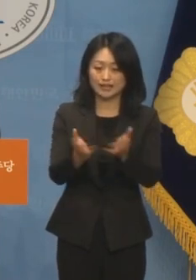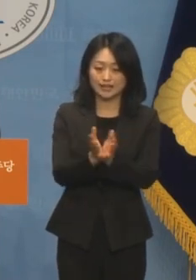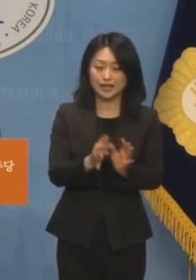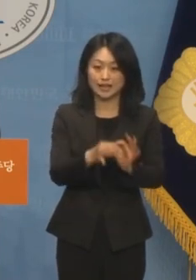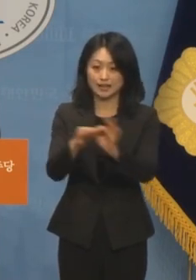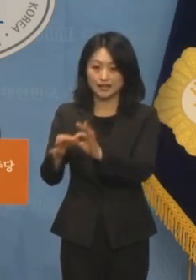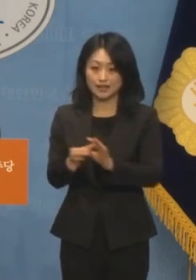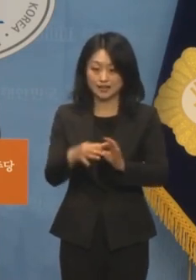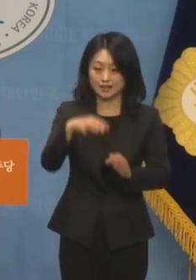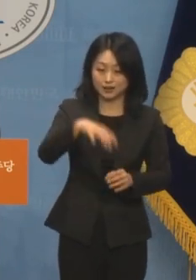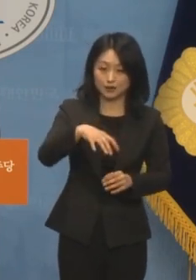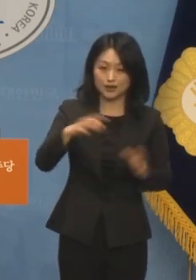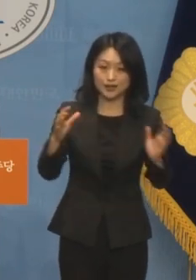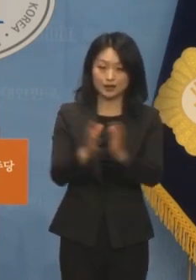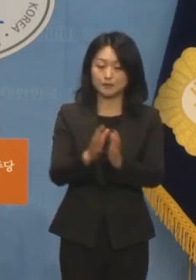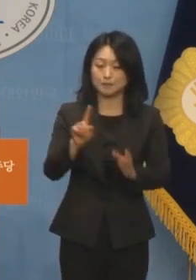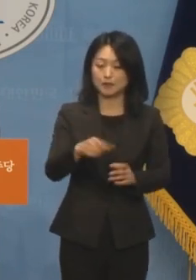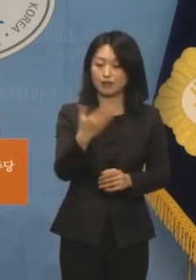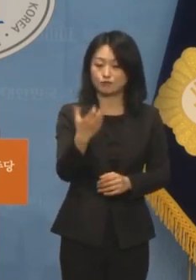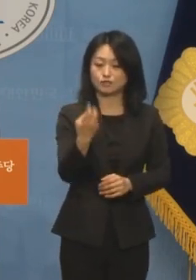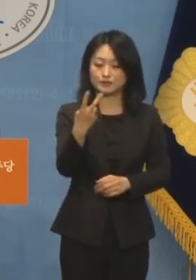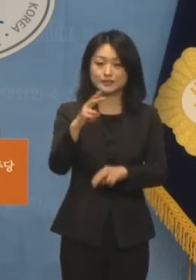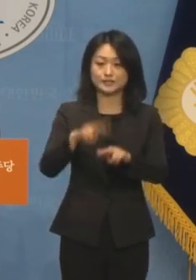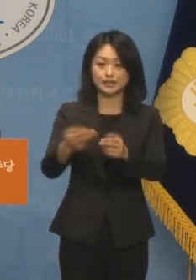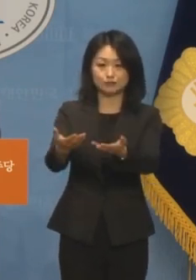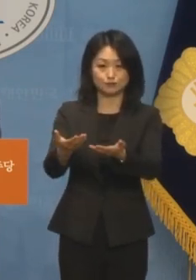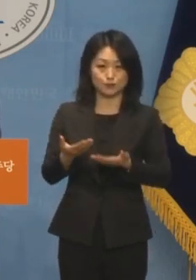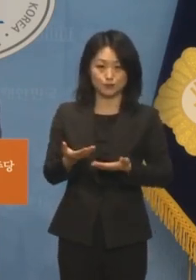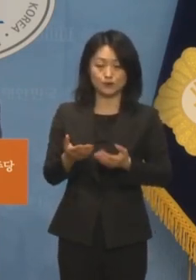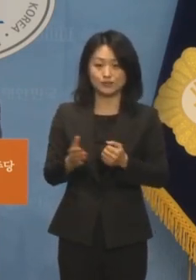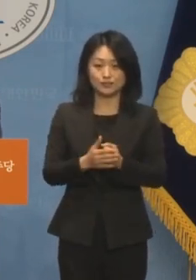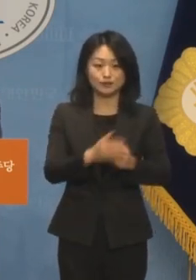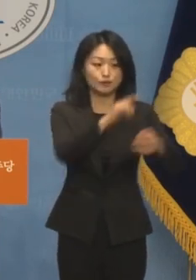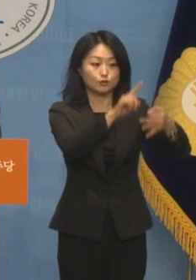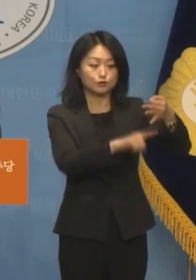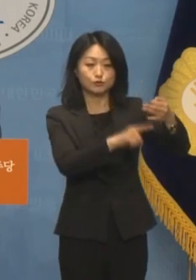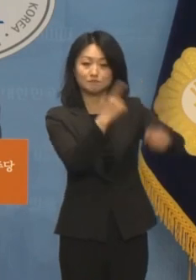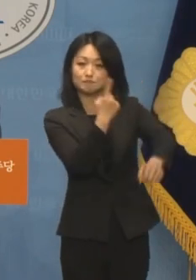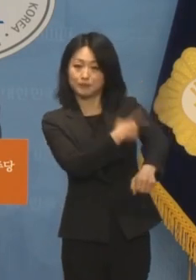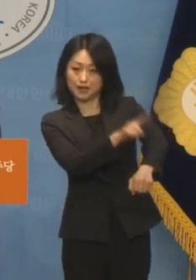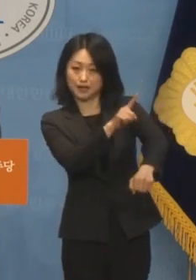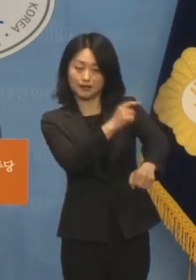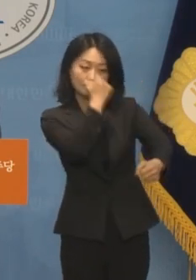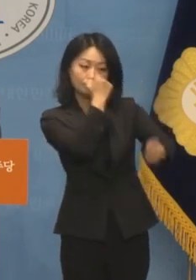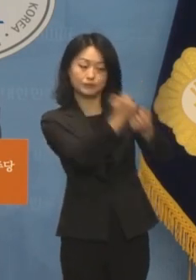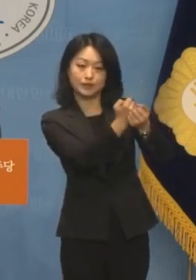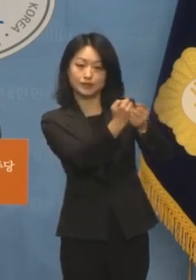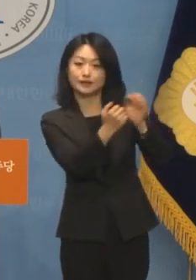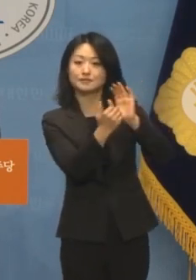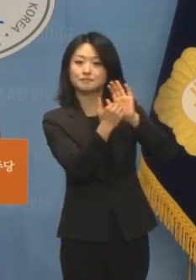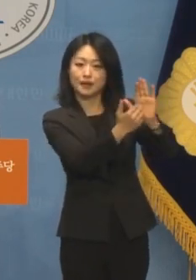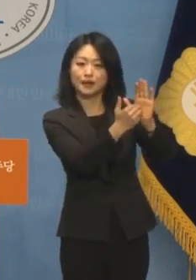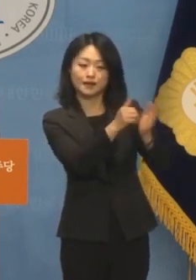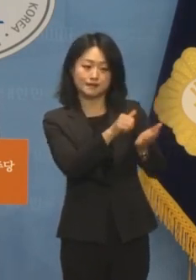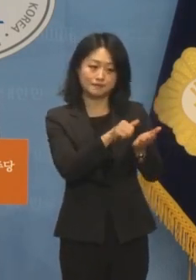192석의 의미를 받들어서 윤석열 정부의 무능과 폭정을 끝장낼 것입니다.